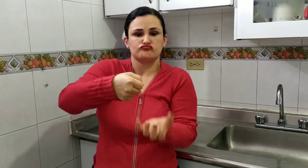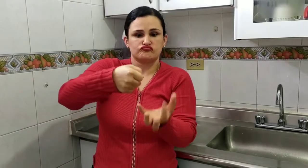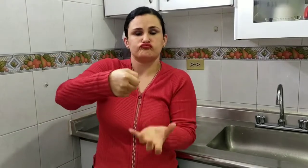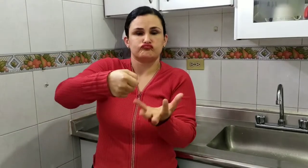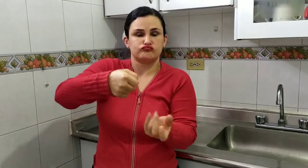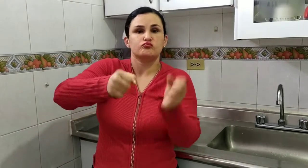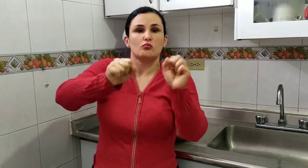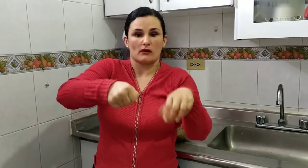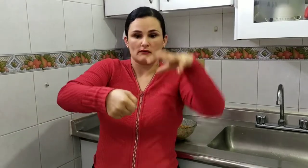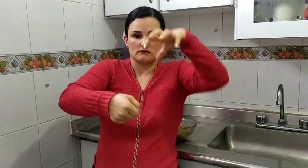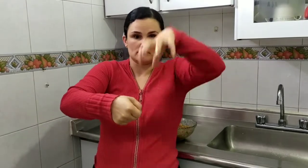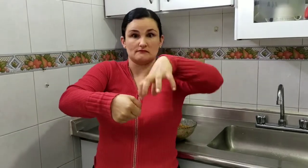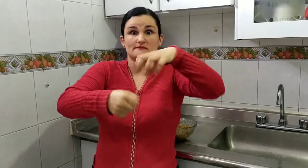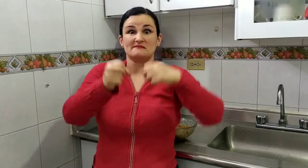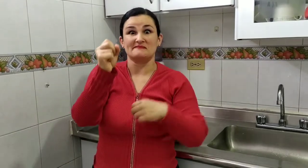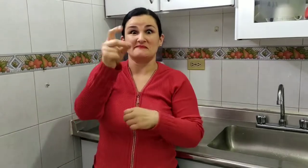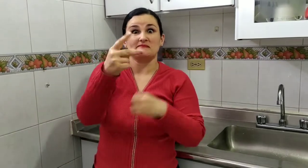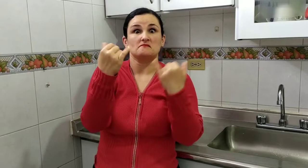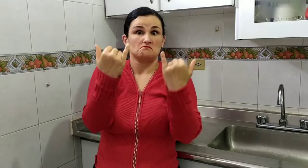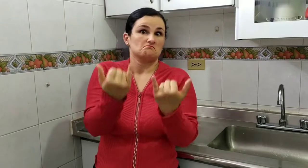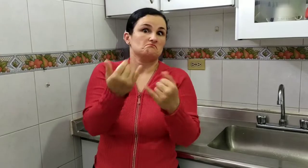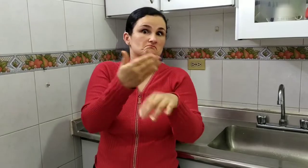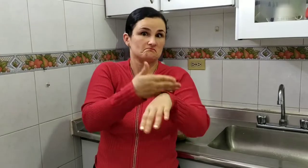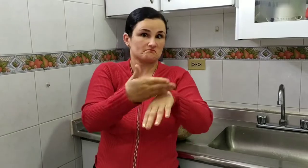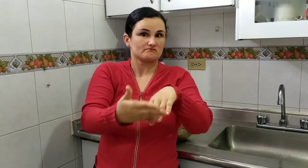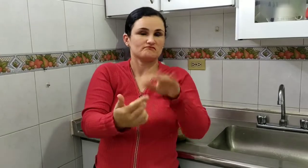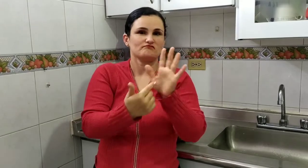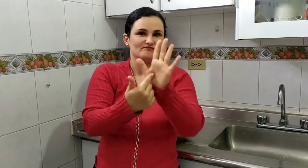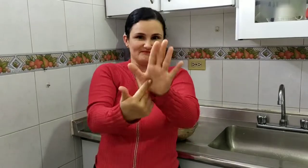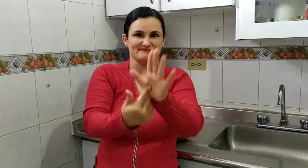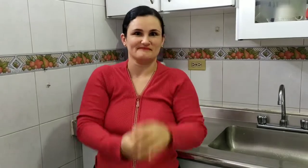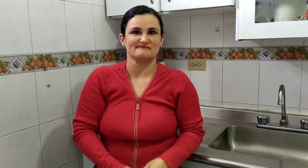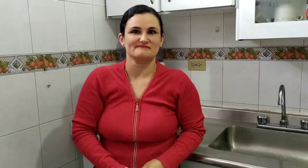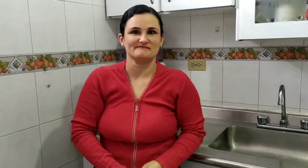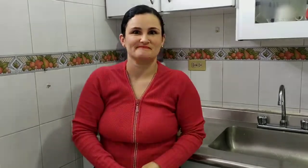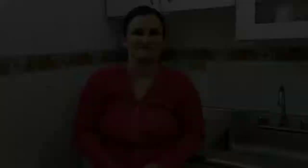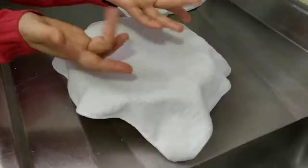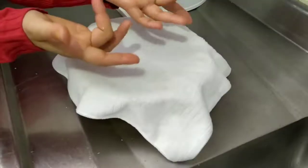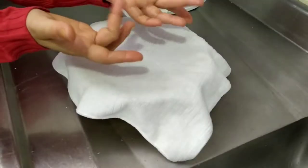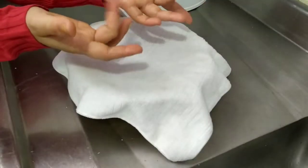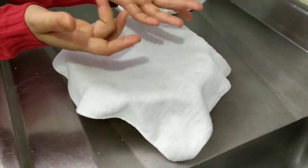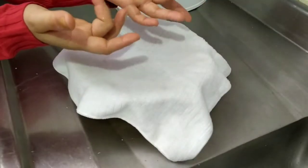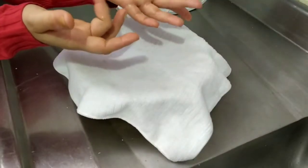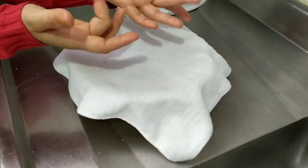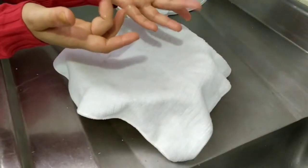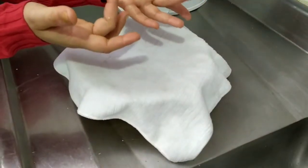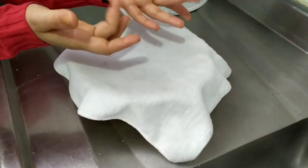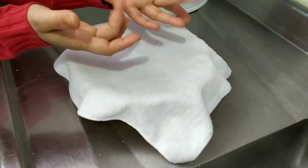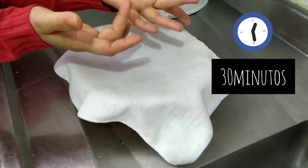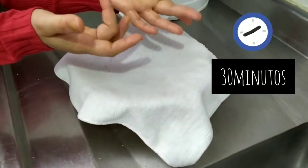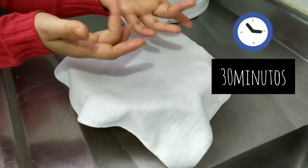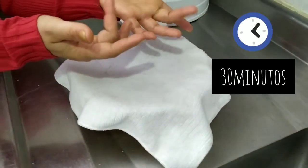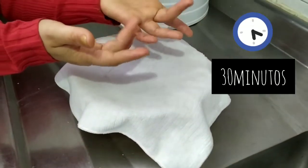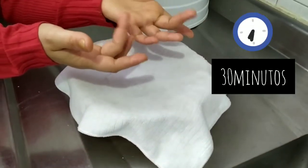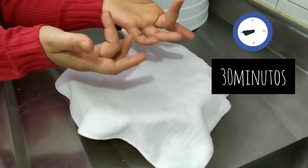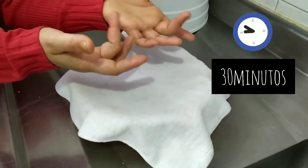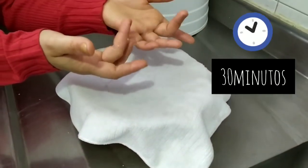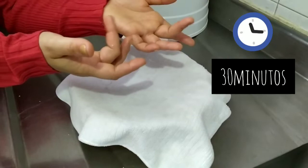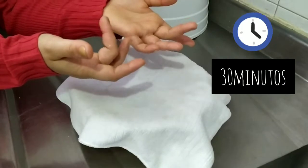pueden hacer en la sartén, en la estufa. La dejan tapadita, ahorita les vamos a mostrar. Vamos a esperar 30